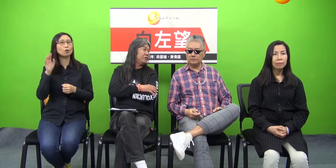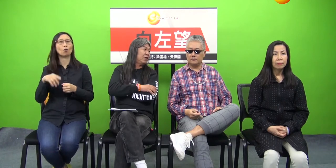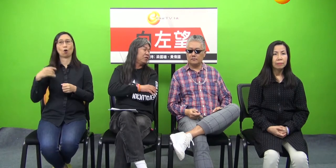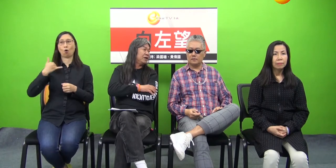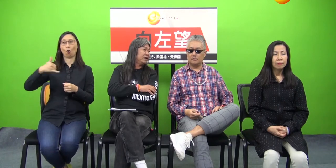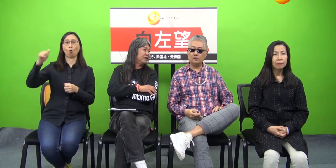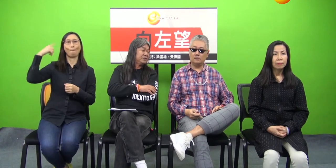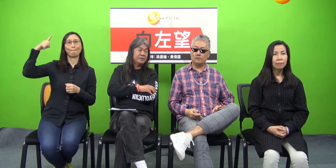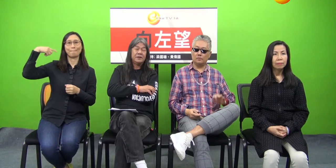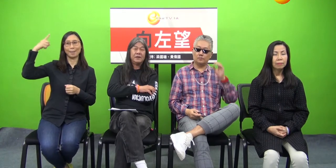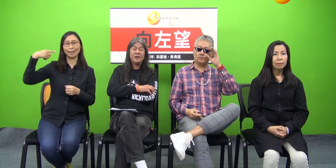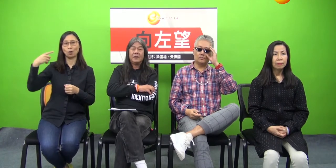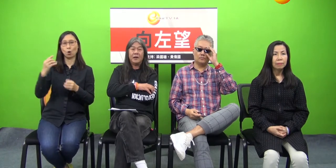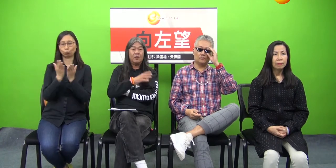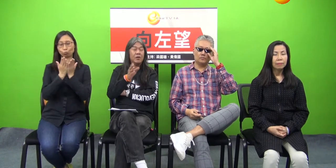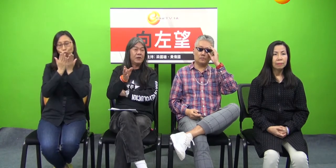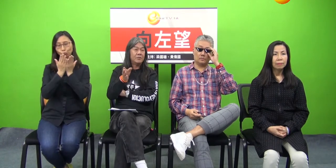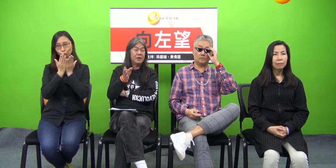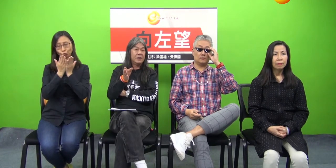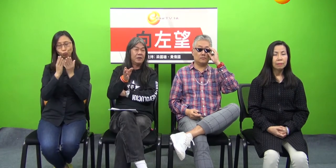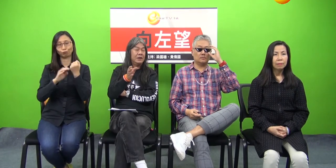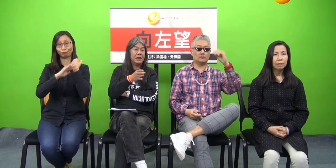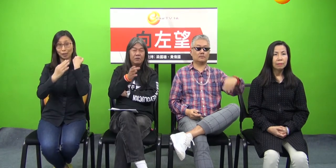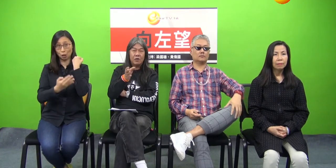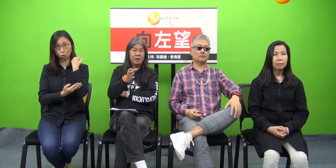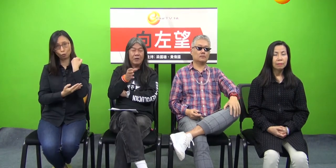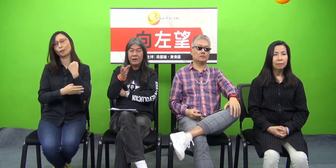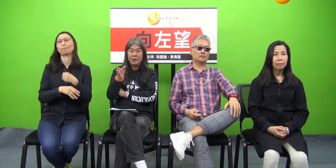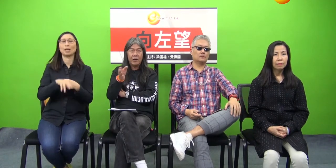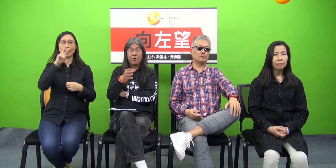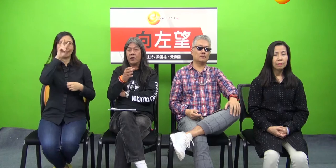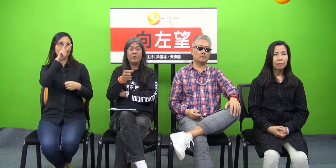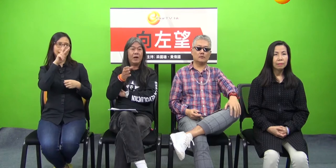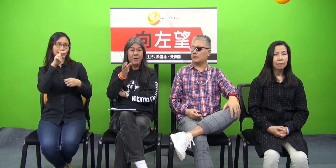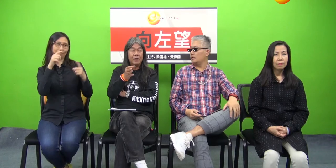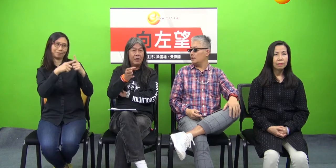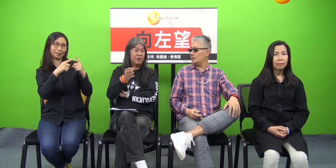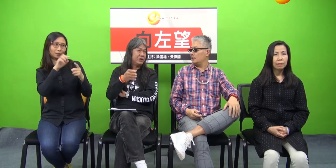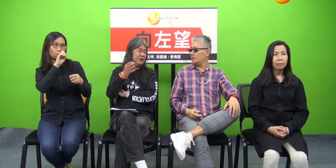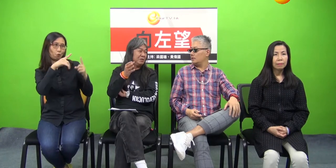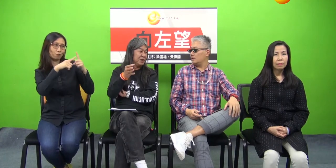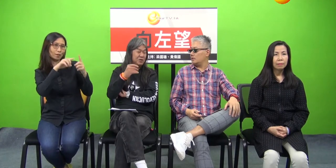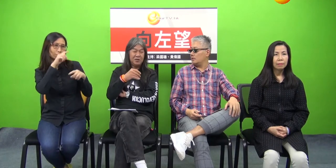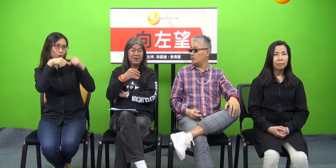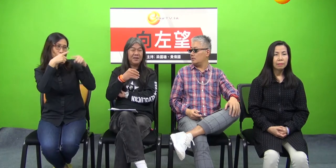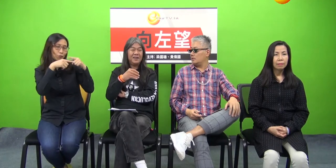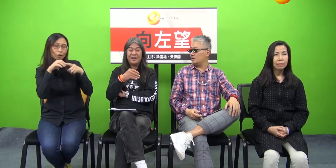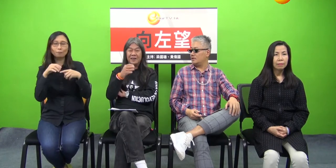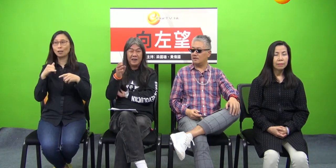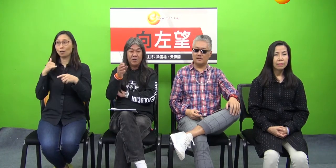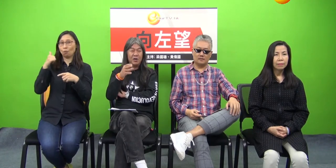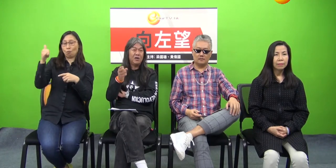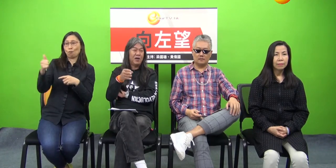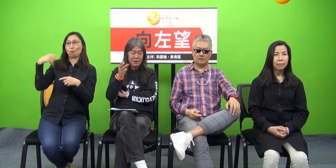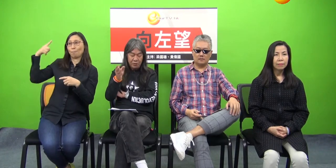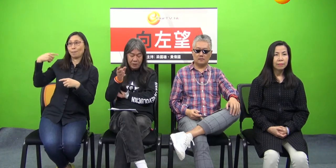啲憲法學翻嚟嘅。嗱，呢個黃振文咧就見人講人話，見鬼講鬼話，喺美國咧就支持民主。嚟